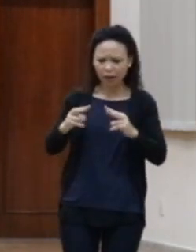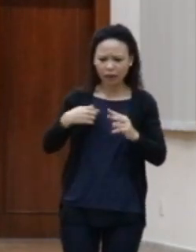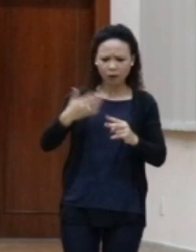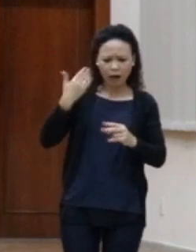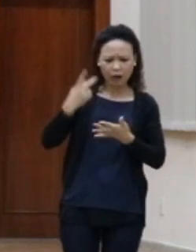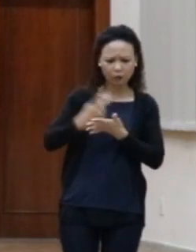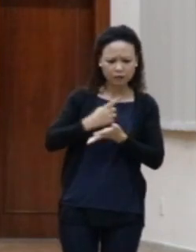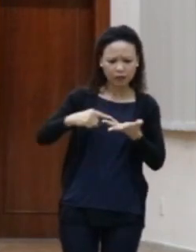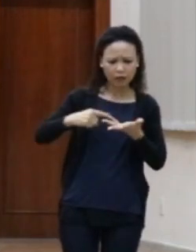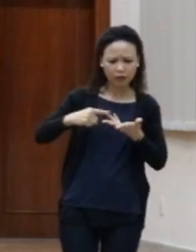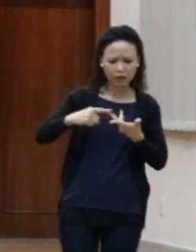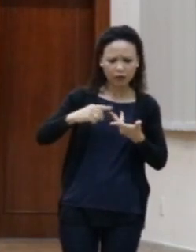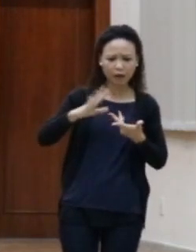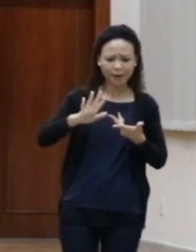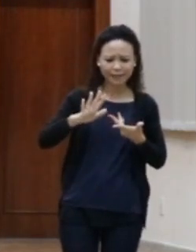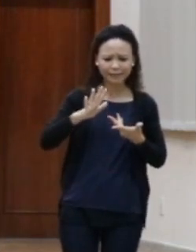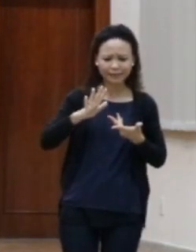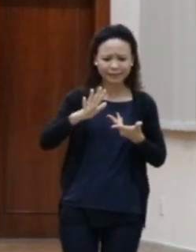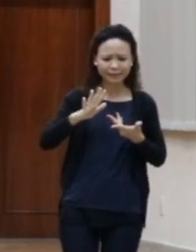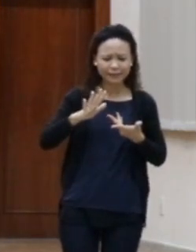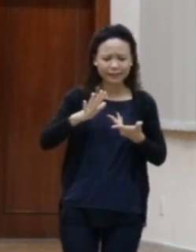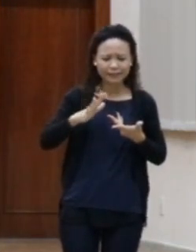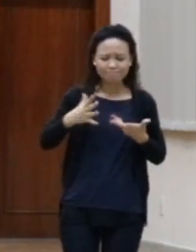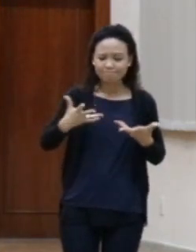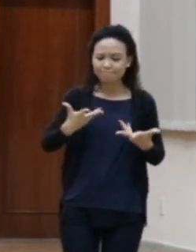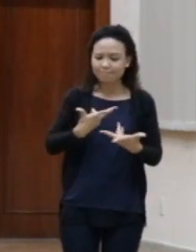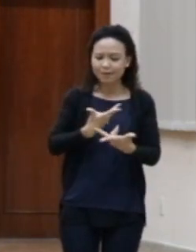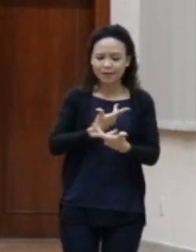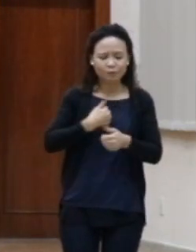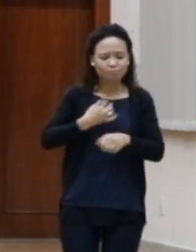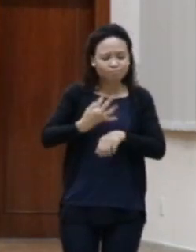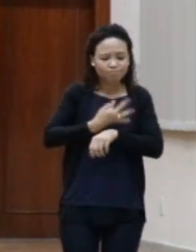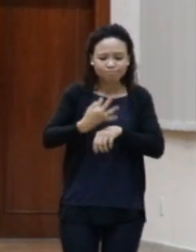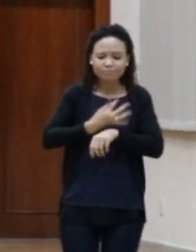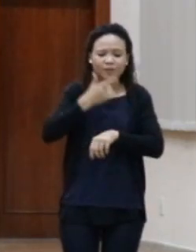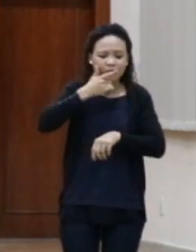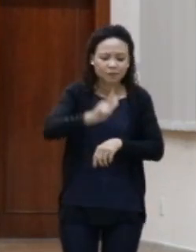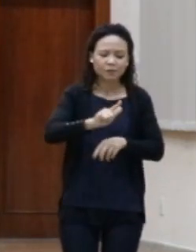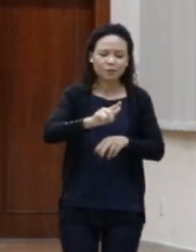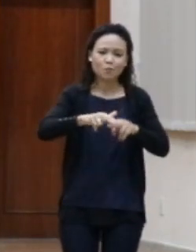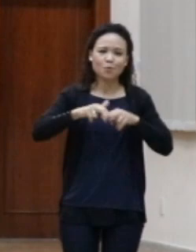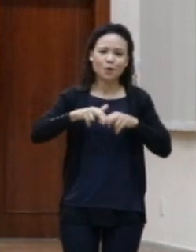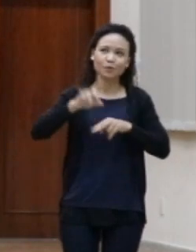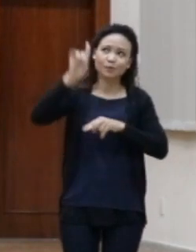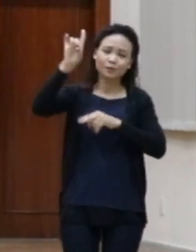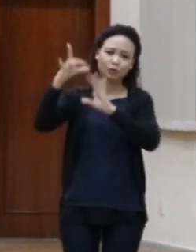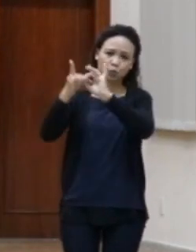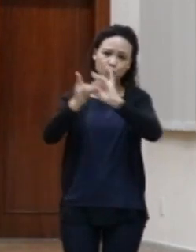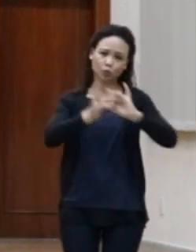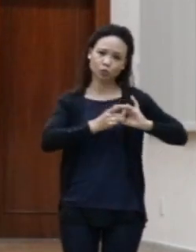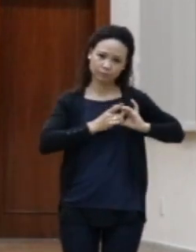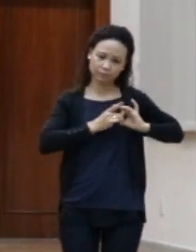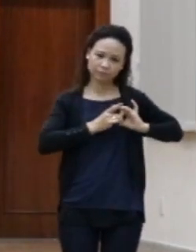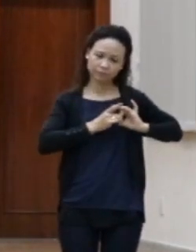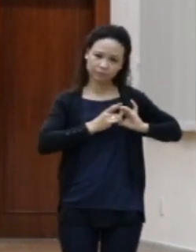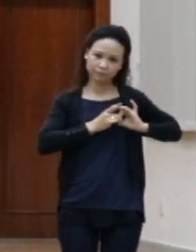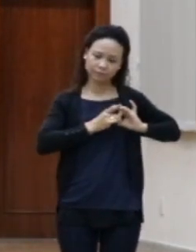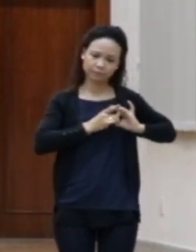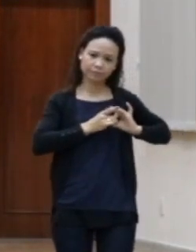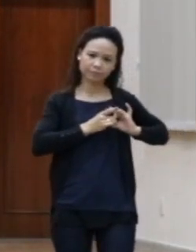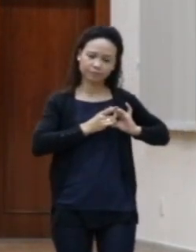pena suportar e viver, porque sabemos, conforme Romanos nos diz, capítulo 8, versículo